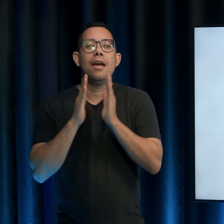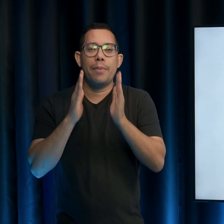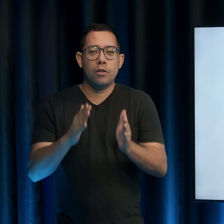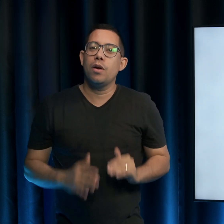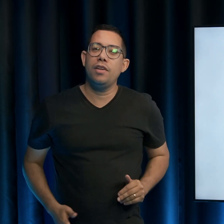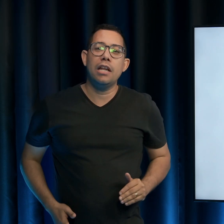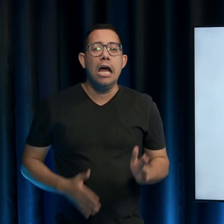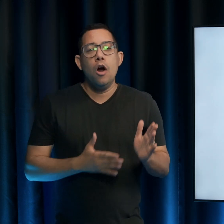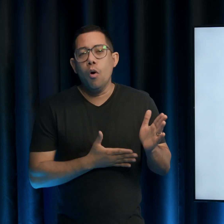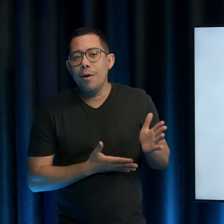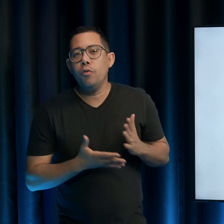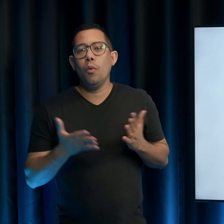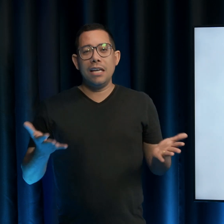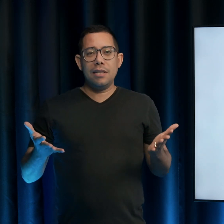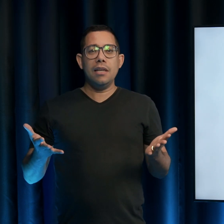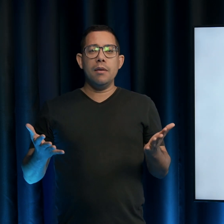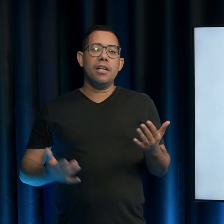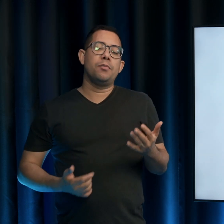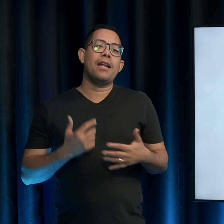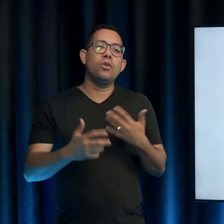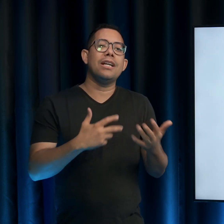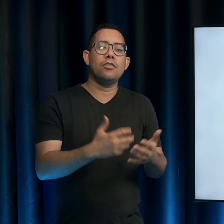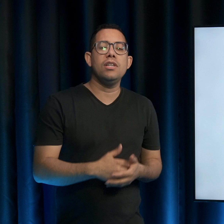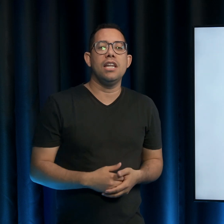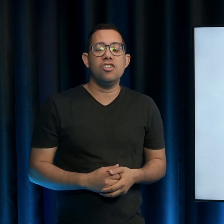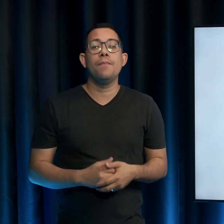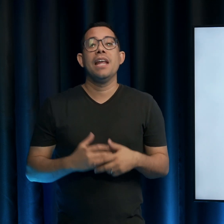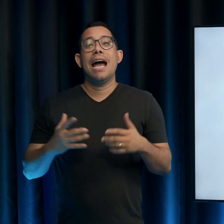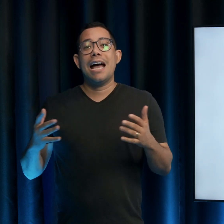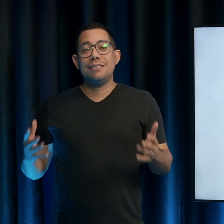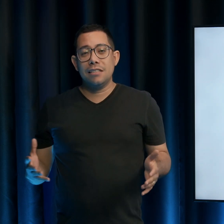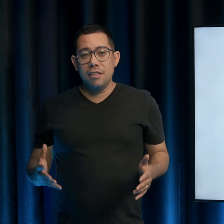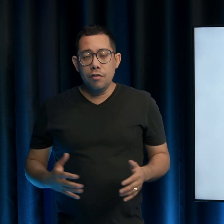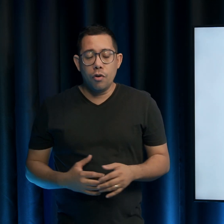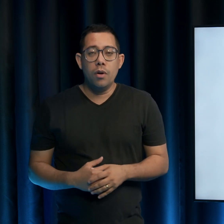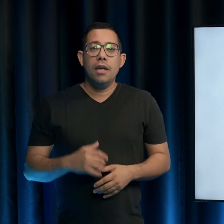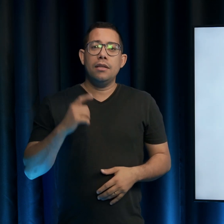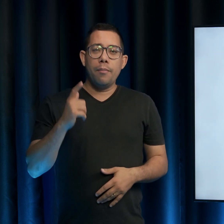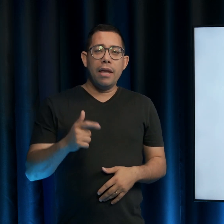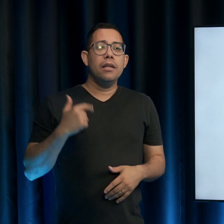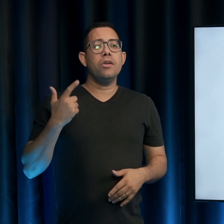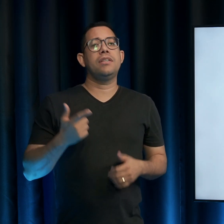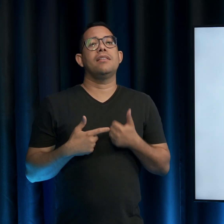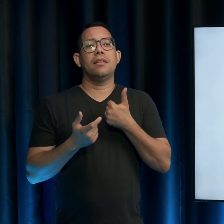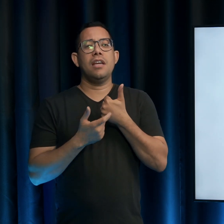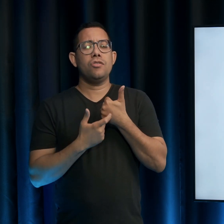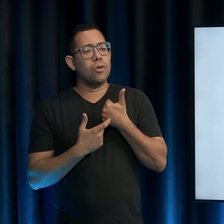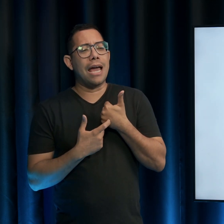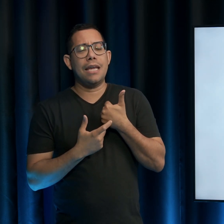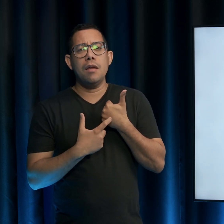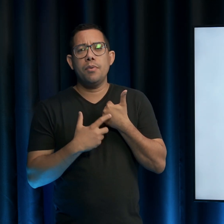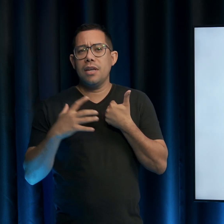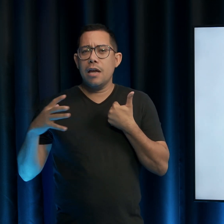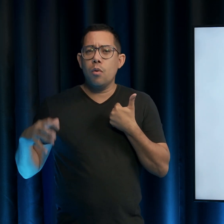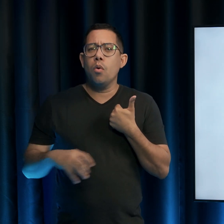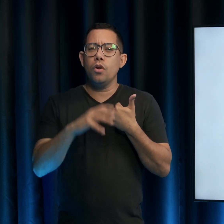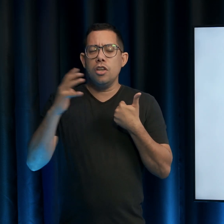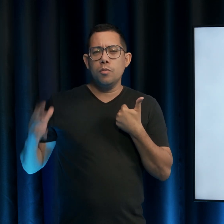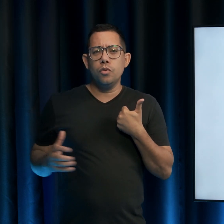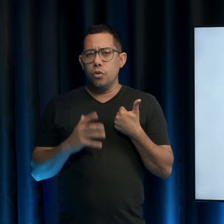a sua vida, rumo à fluência em Libras, para tornar a sua igreja acessível. E também, não esqueça, deixa o seu like aí, porque aí o algoritmo do